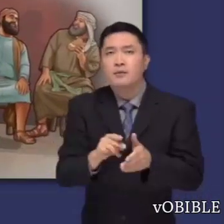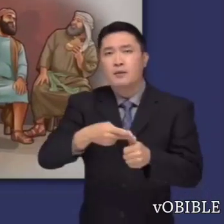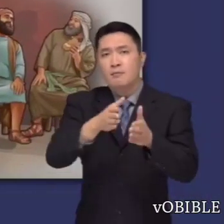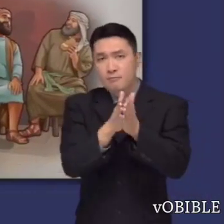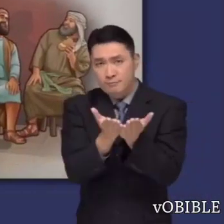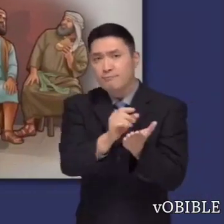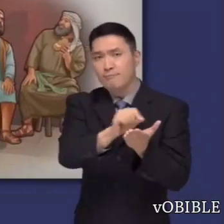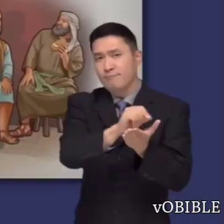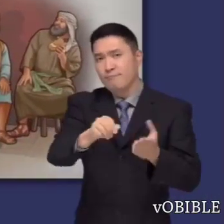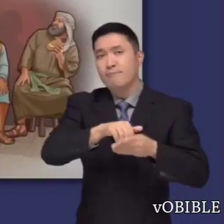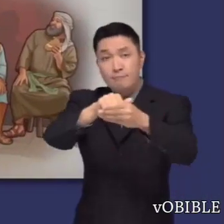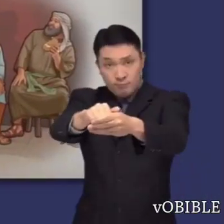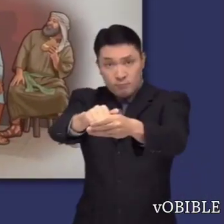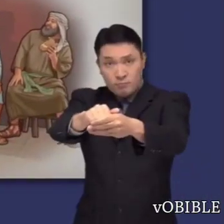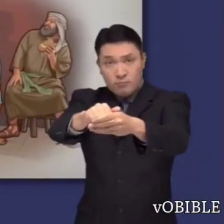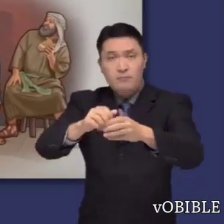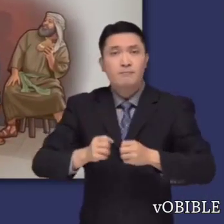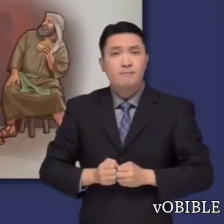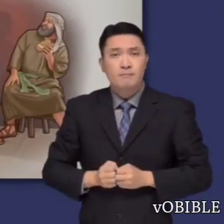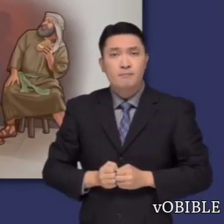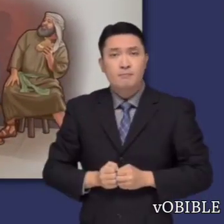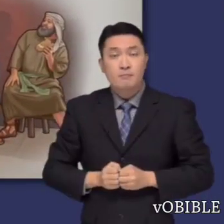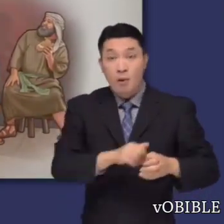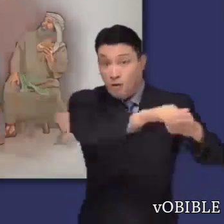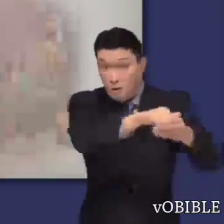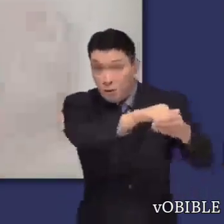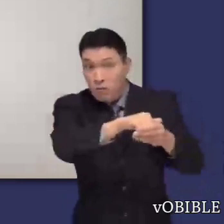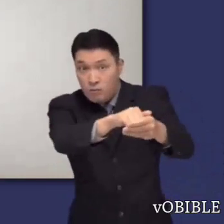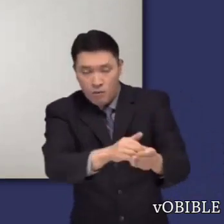还有一些人好管闲事，又不愿意自食其力。